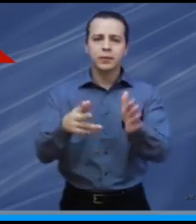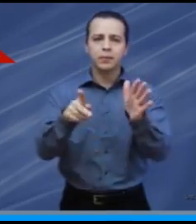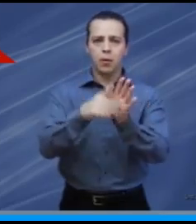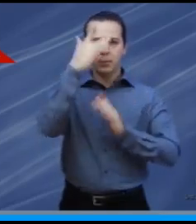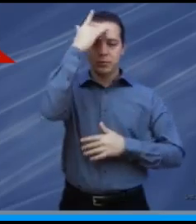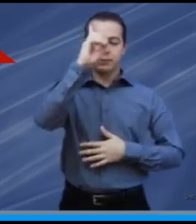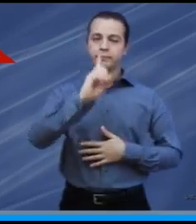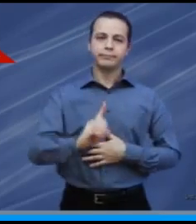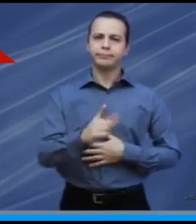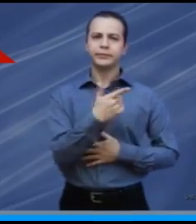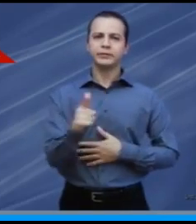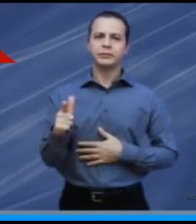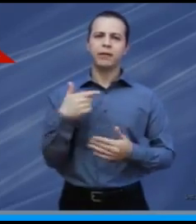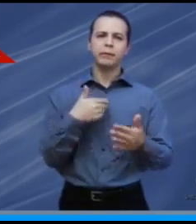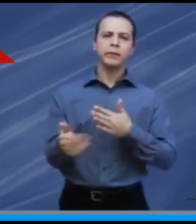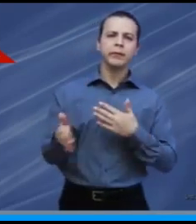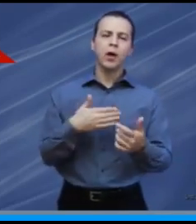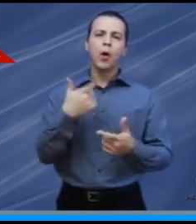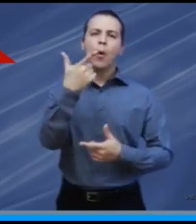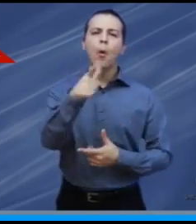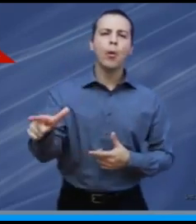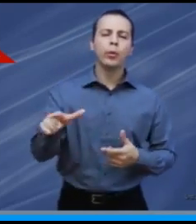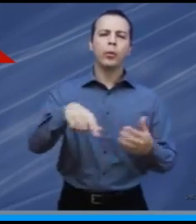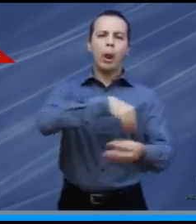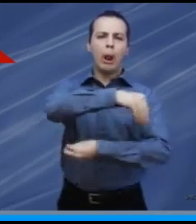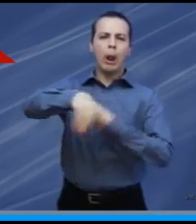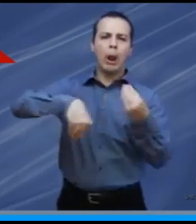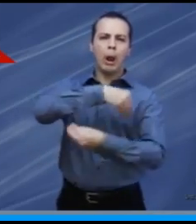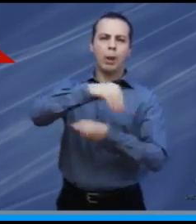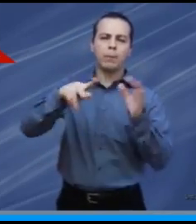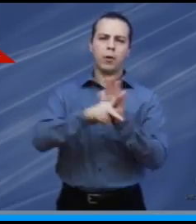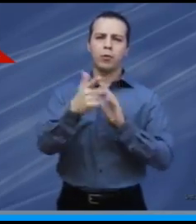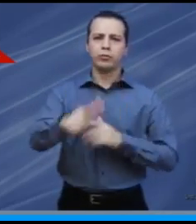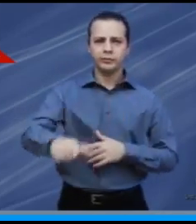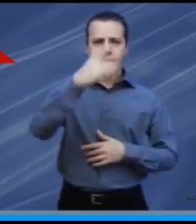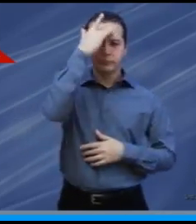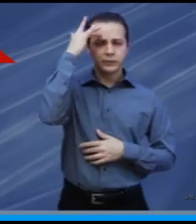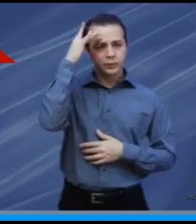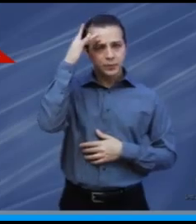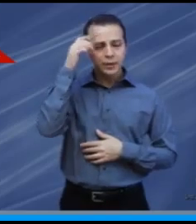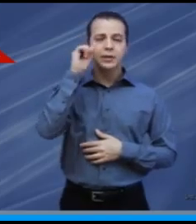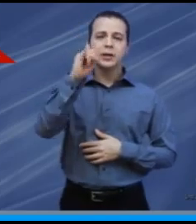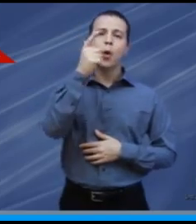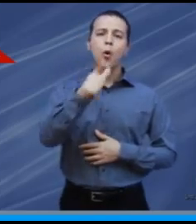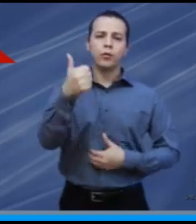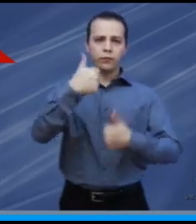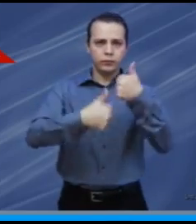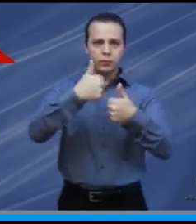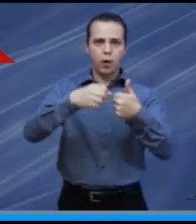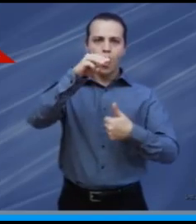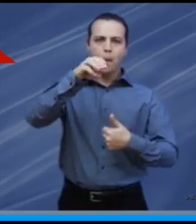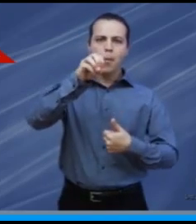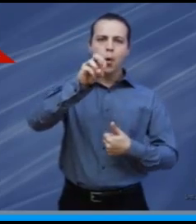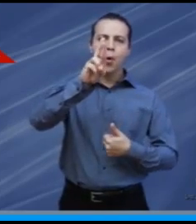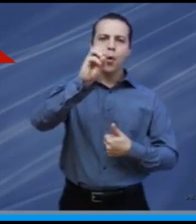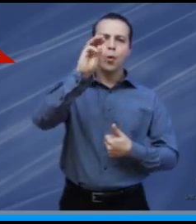específico para pessoas com deficiência. Então você tem que ficar meio junto com o resto das pessoas. No Morumbi, no jogo de futebol, você já tem